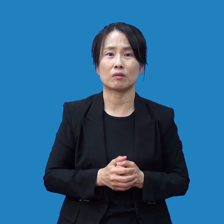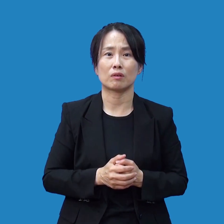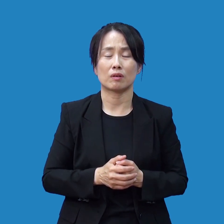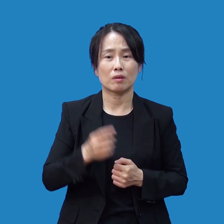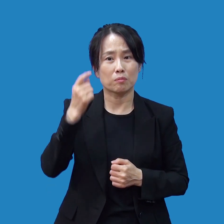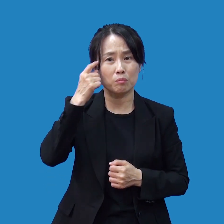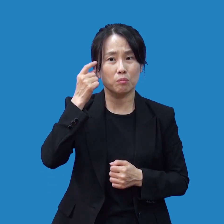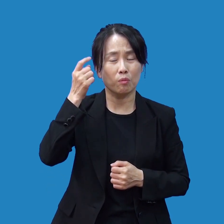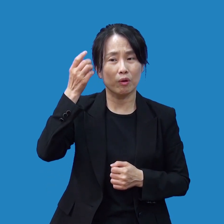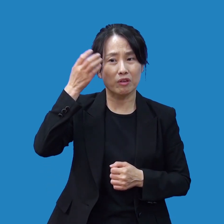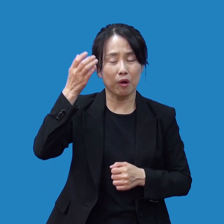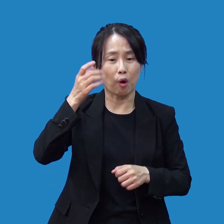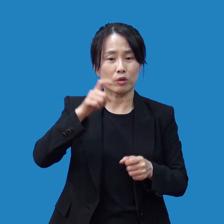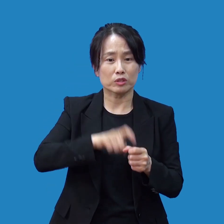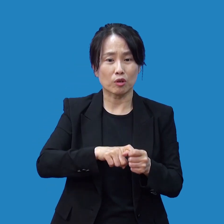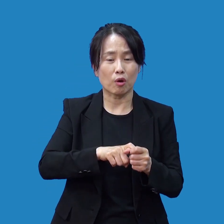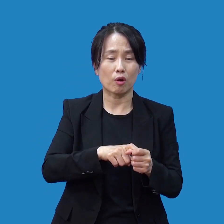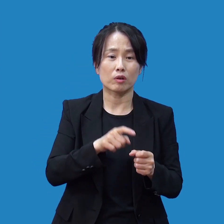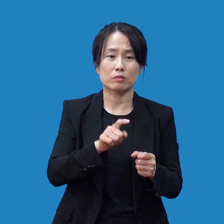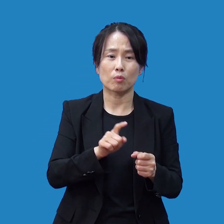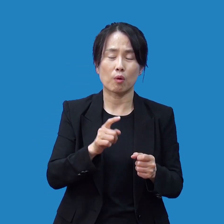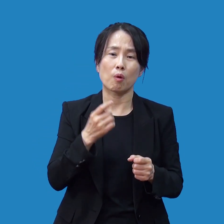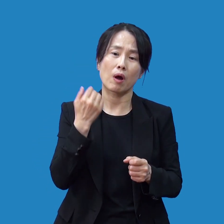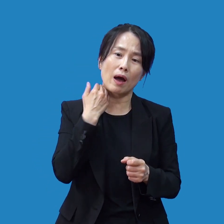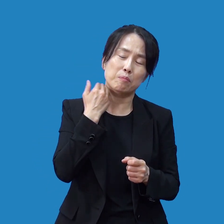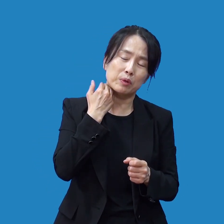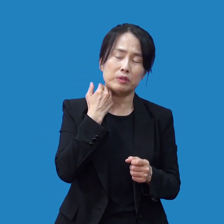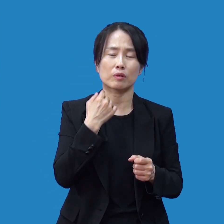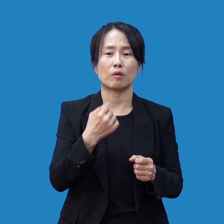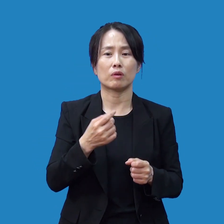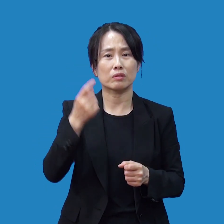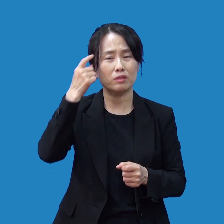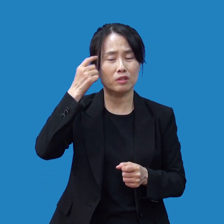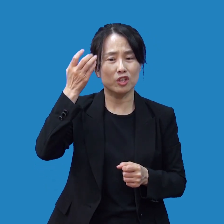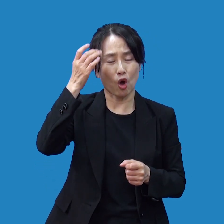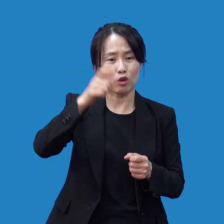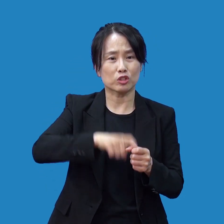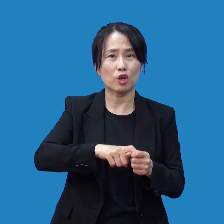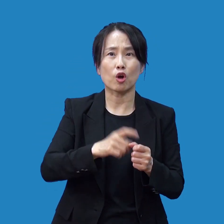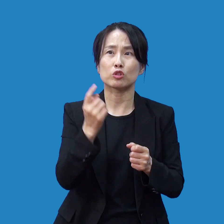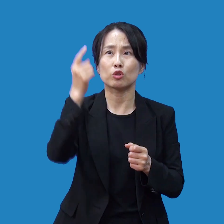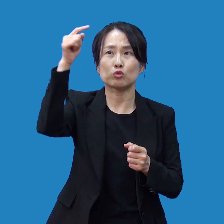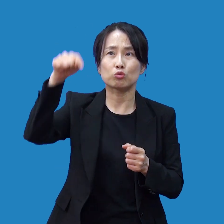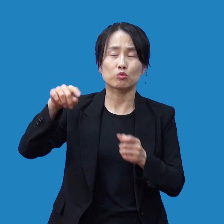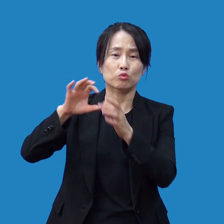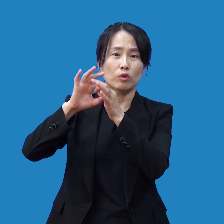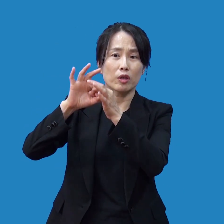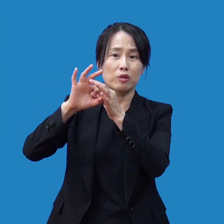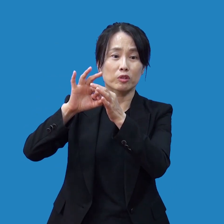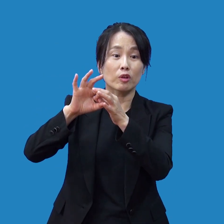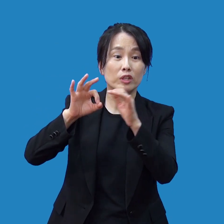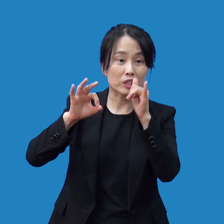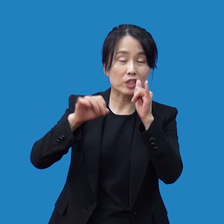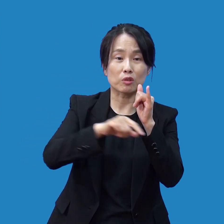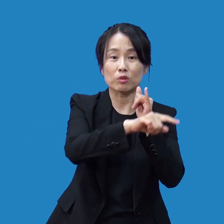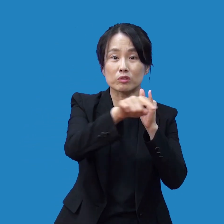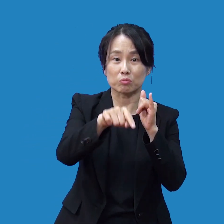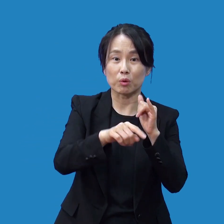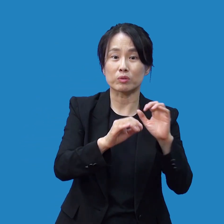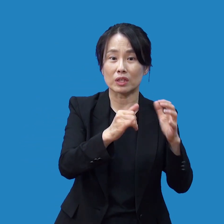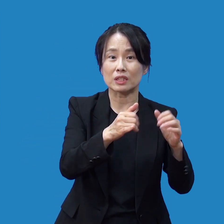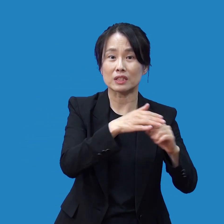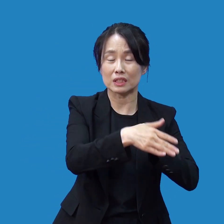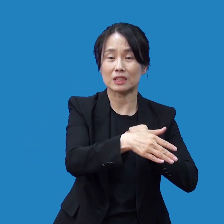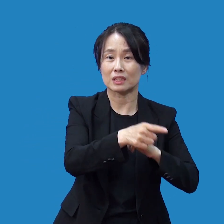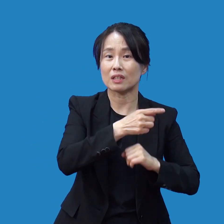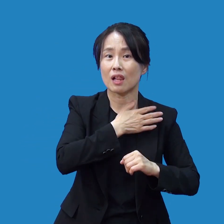영적이다 그러면 눈에 보이지 않는 것, 또 영적이다 그러면 우주와 깊이 연결된다는 것, 소위 이제 도 닦는